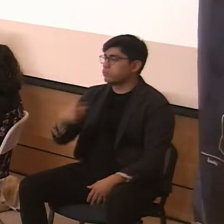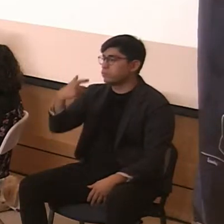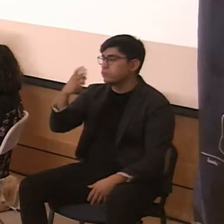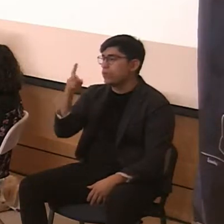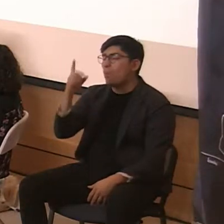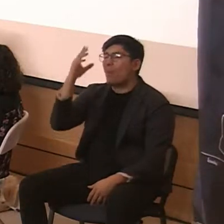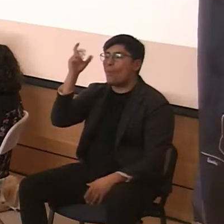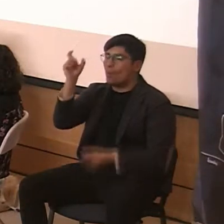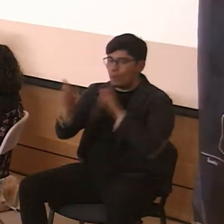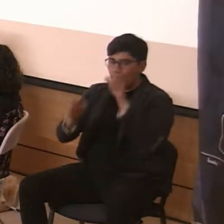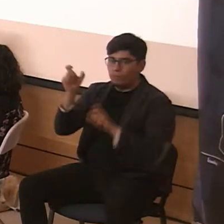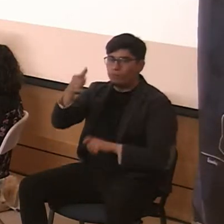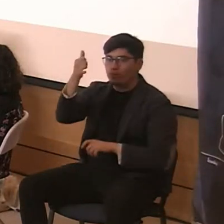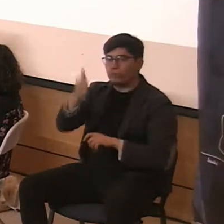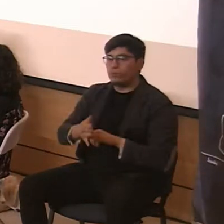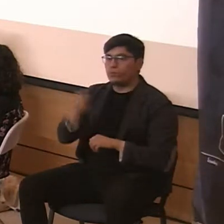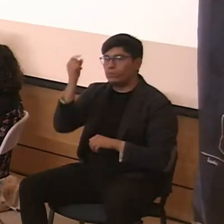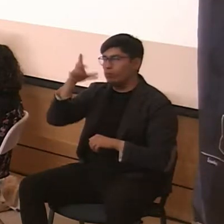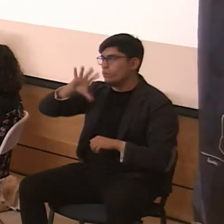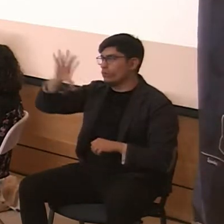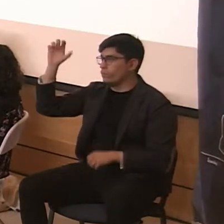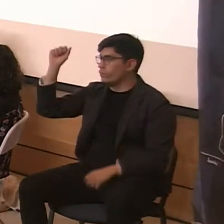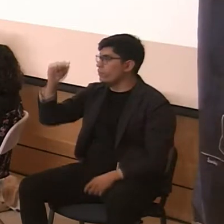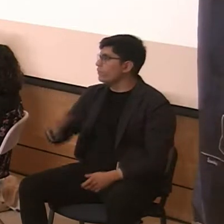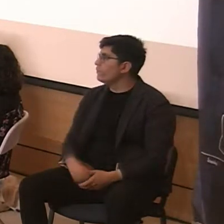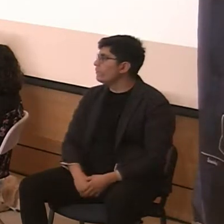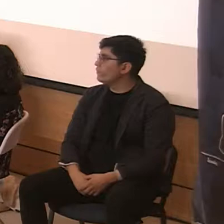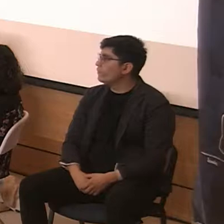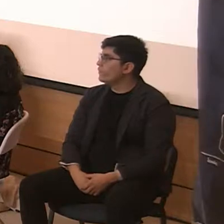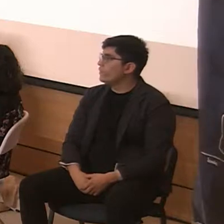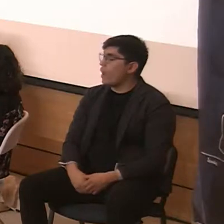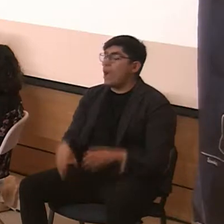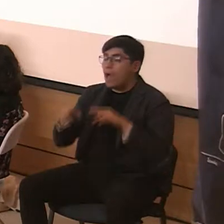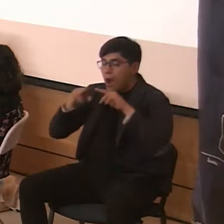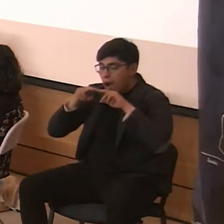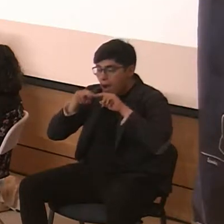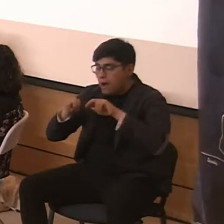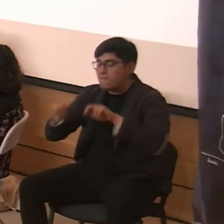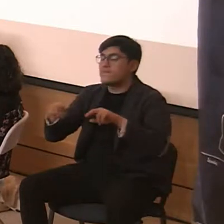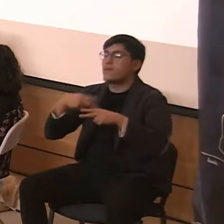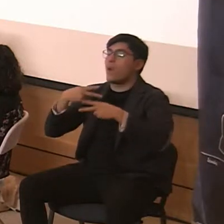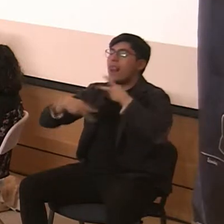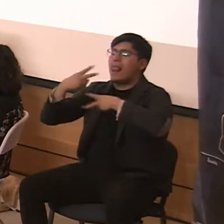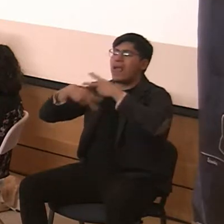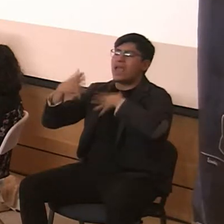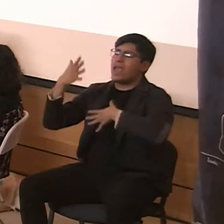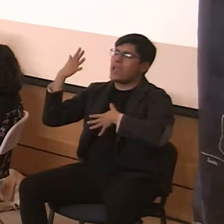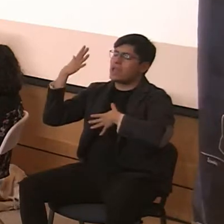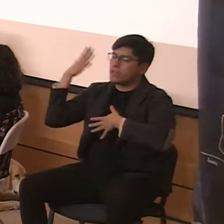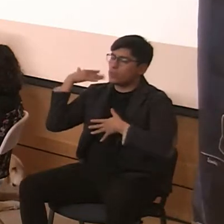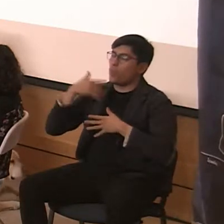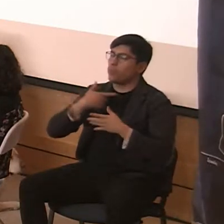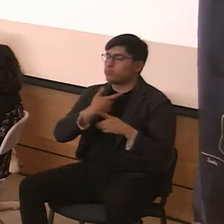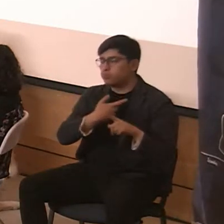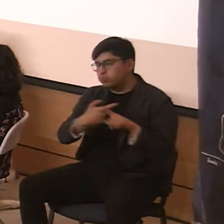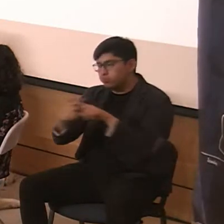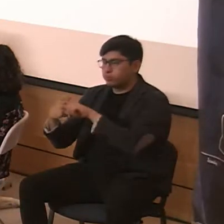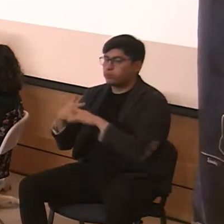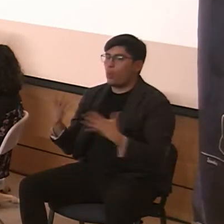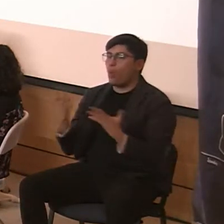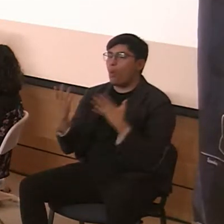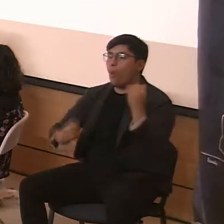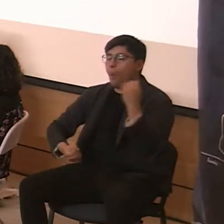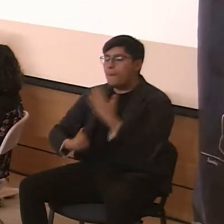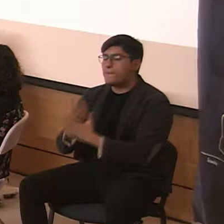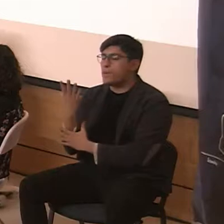creador si no revisamos entonces la historia de la humanidad como como se han ido inventando cosas